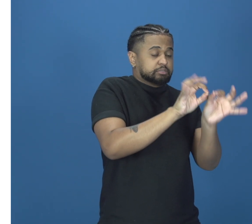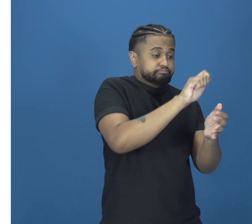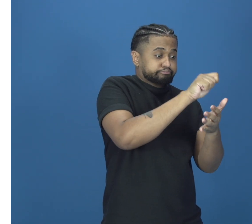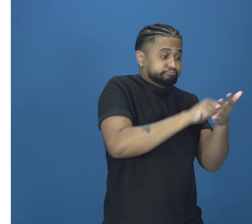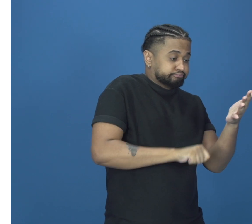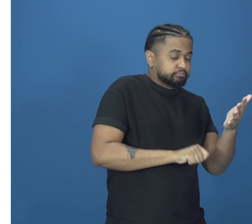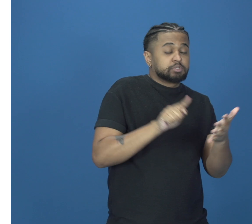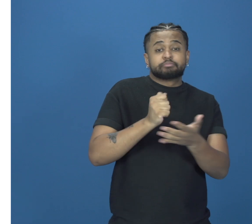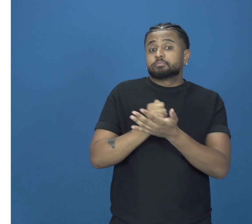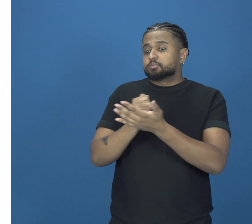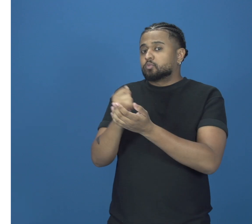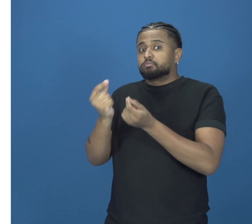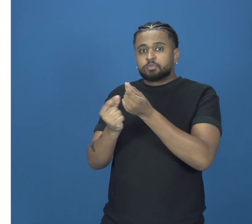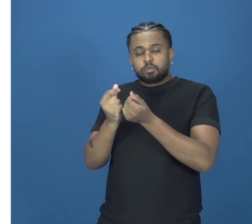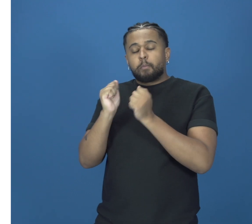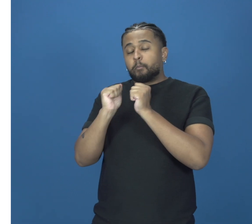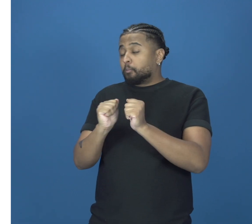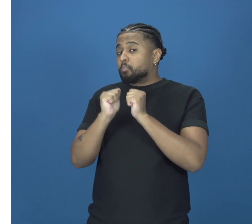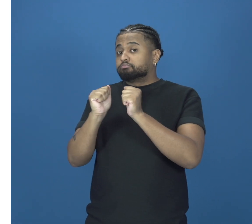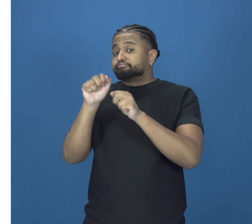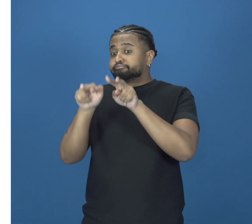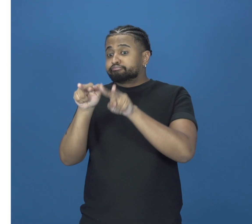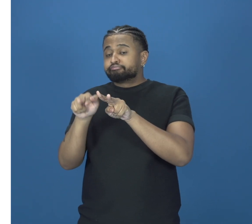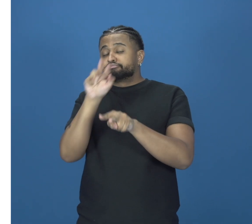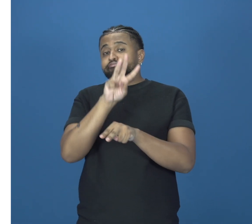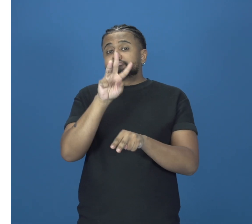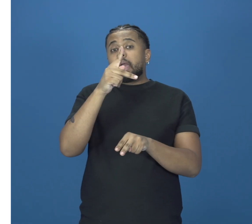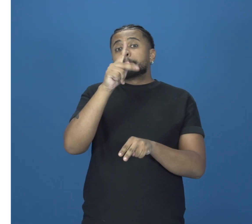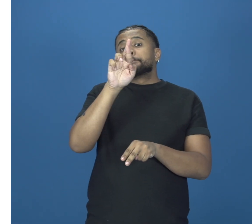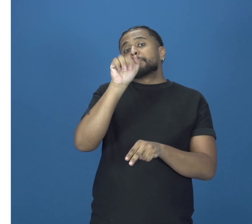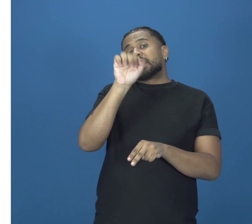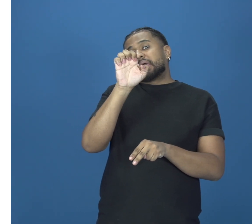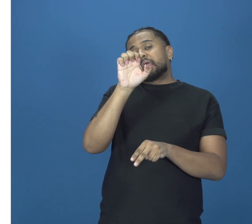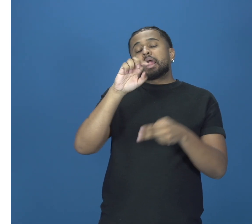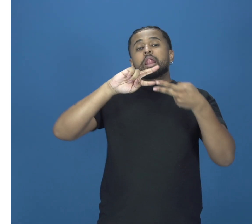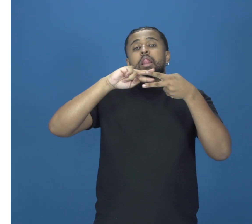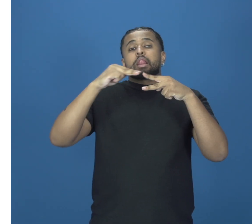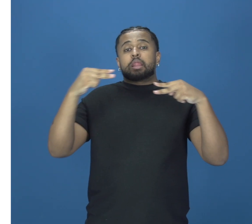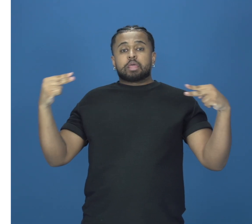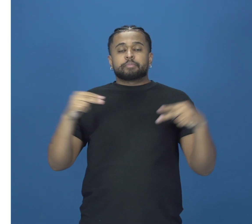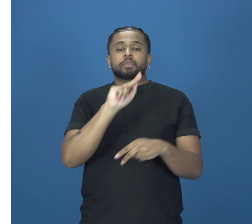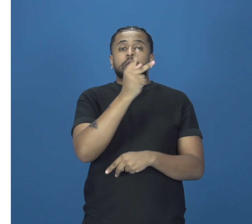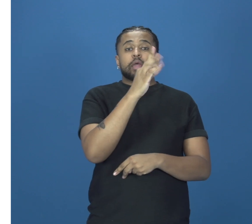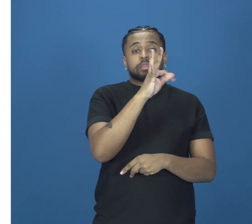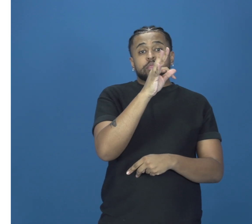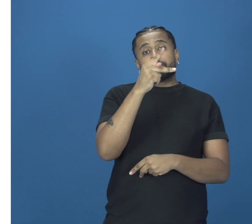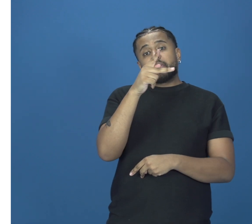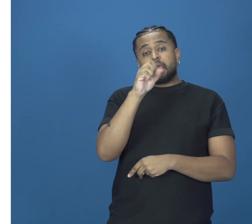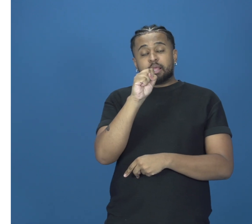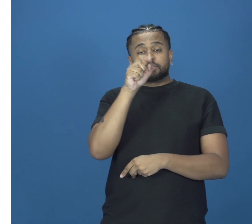UNILA. Os auxílios vigentes podem ser consultados no site da PRAE pelo link